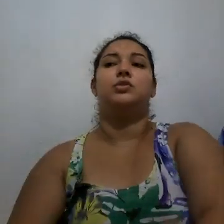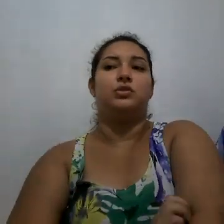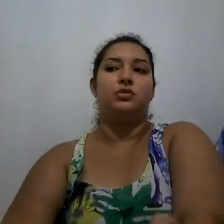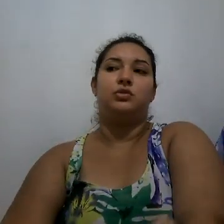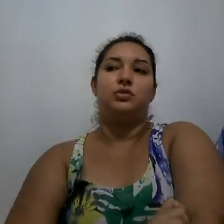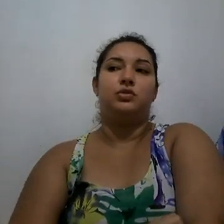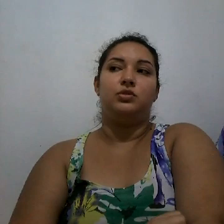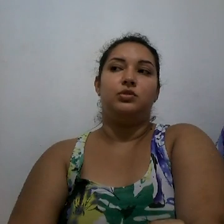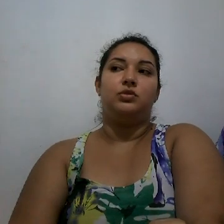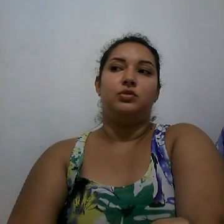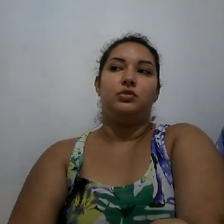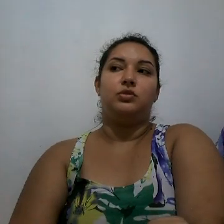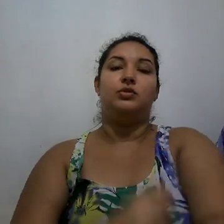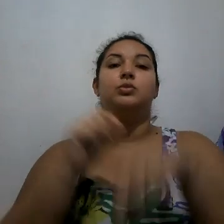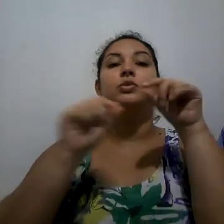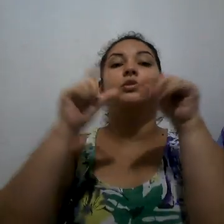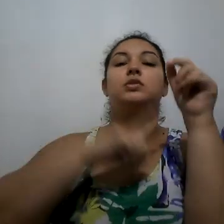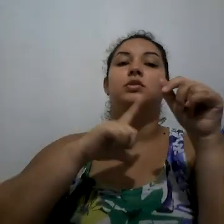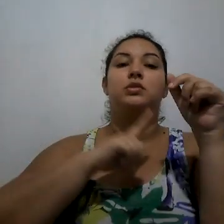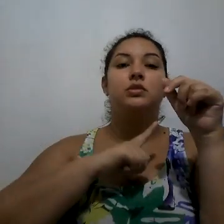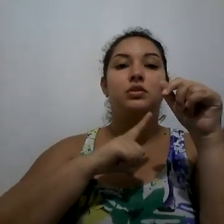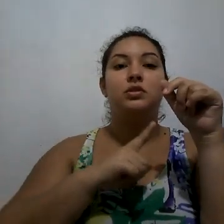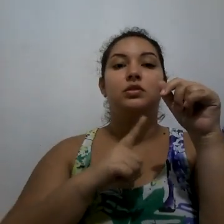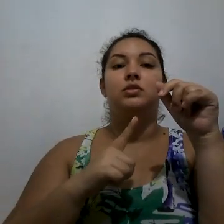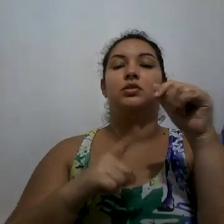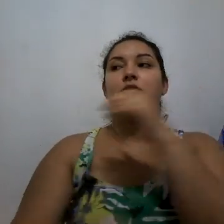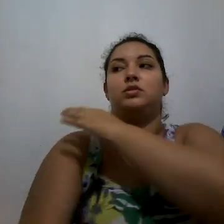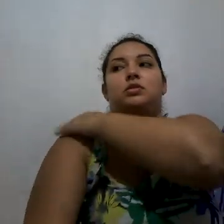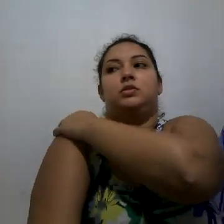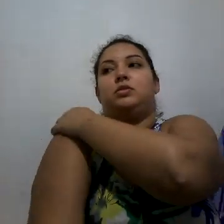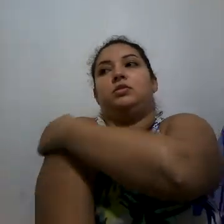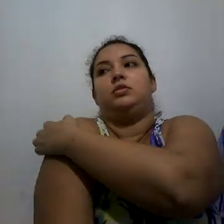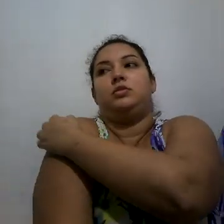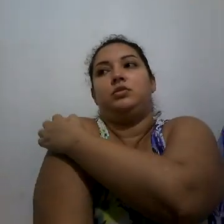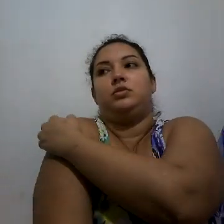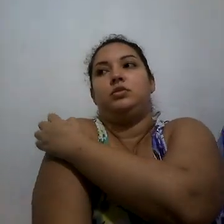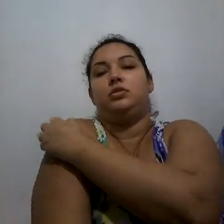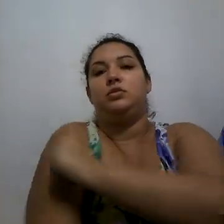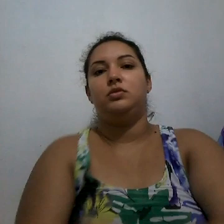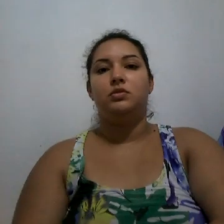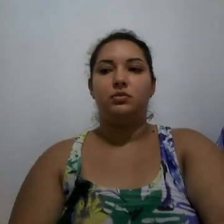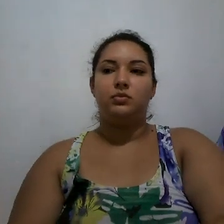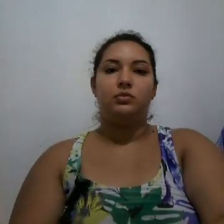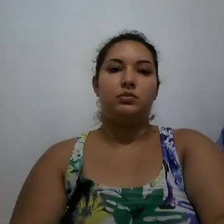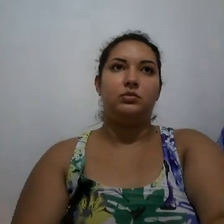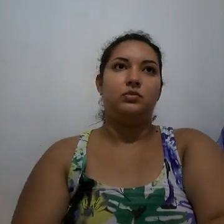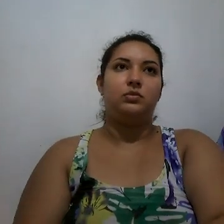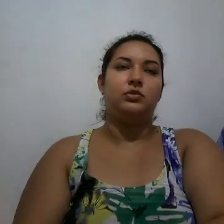determinado componente analito ali naquela substância? Será que a gente consegue? Será que a gente consegue realizar uma análise